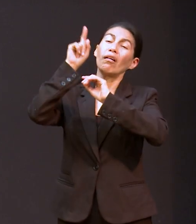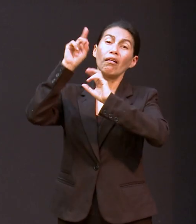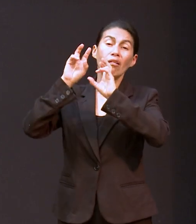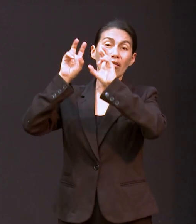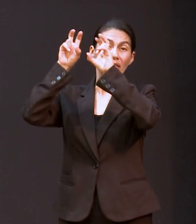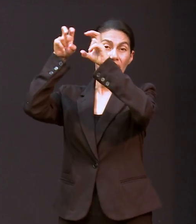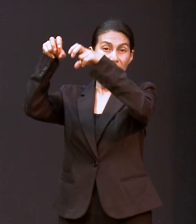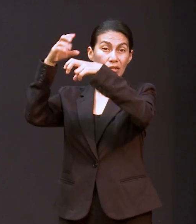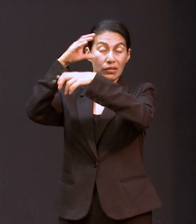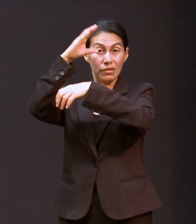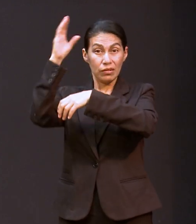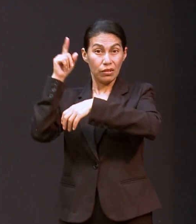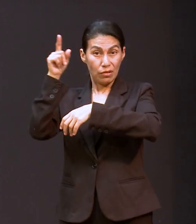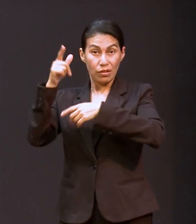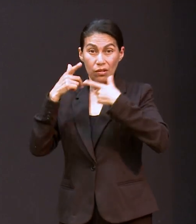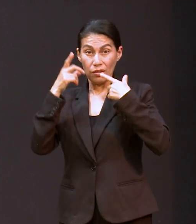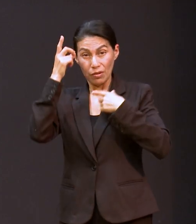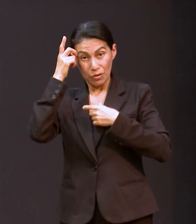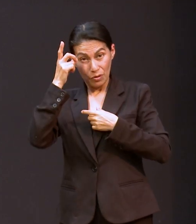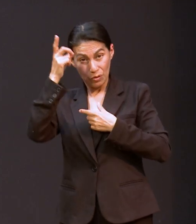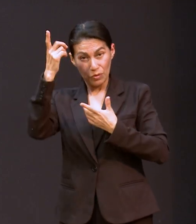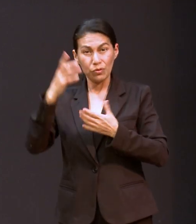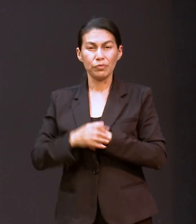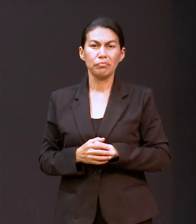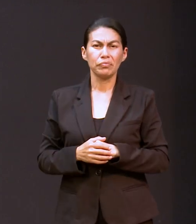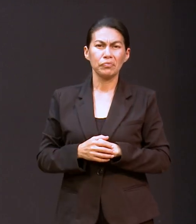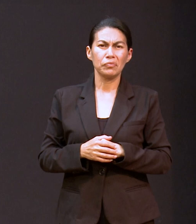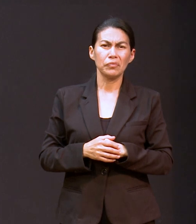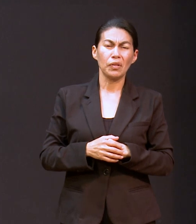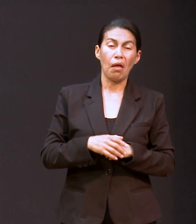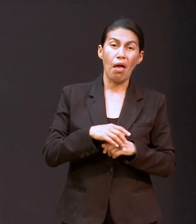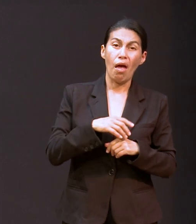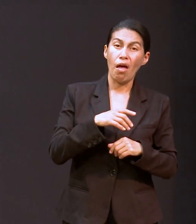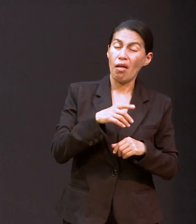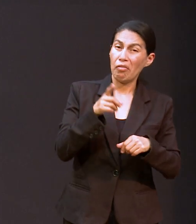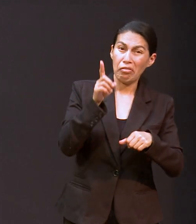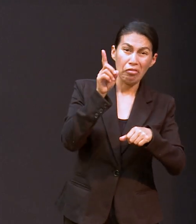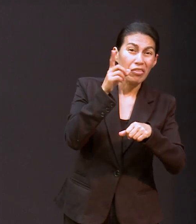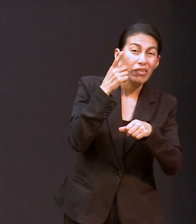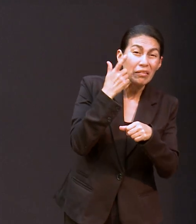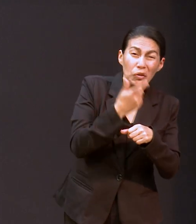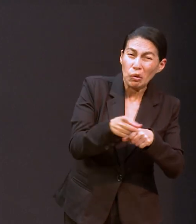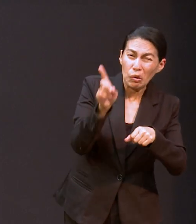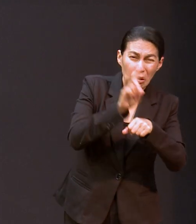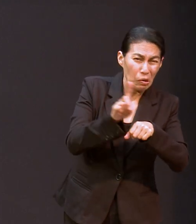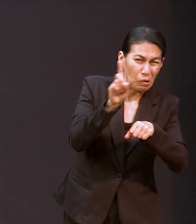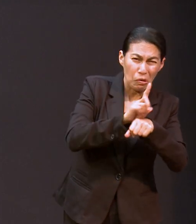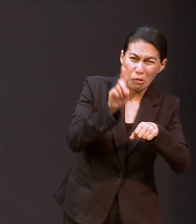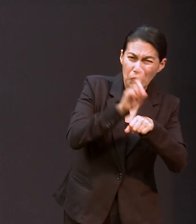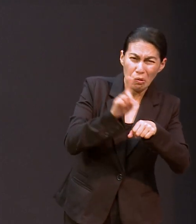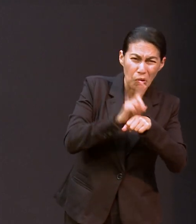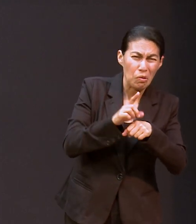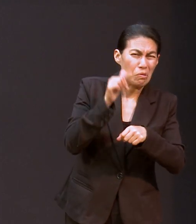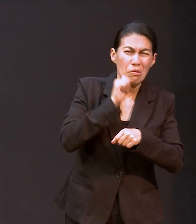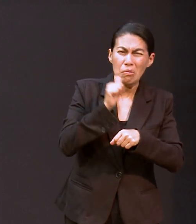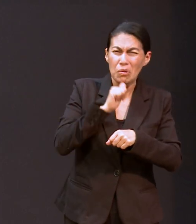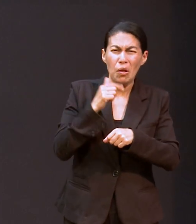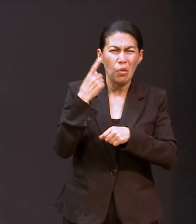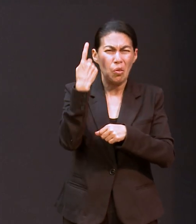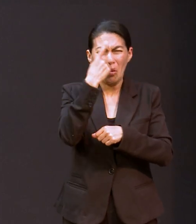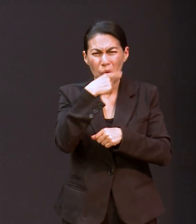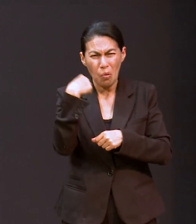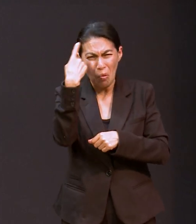al Trono de la gracia de Dios 24/7 acceso